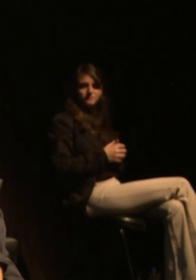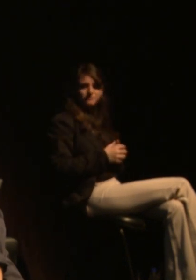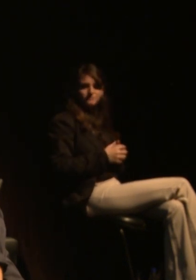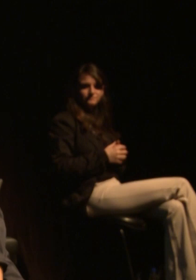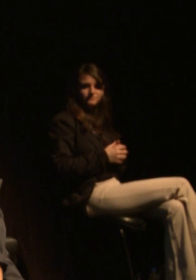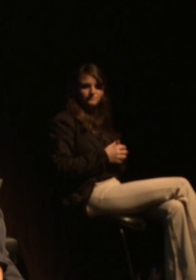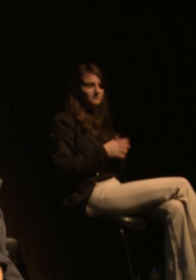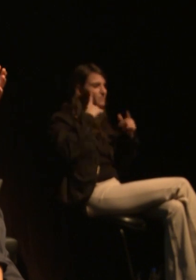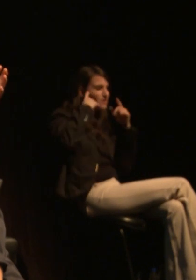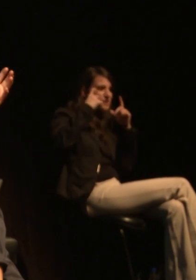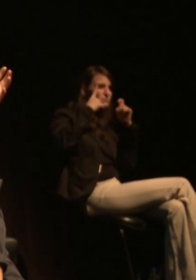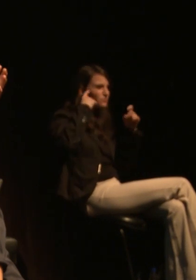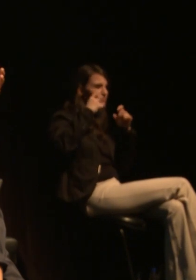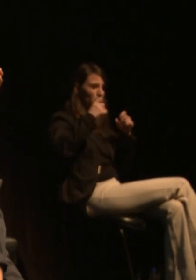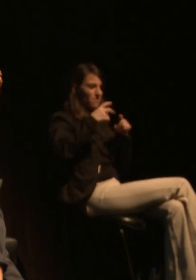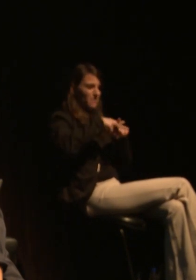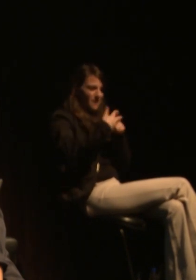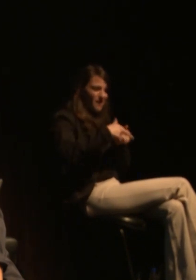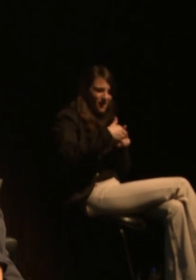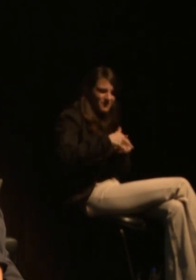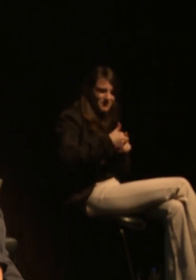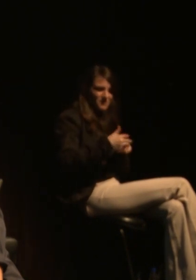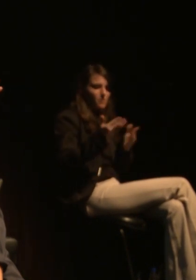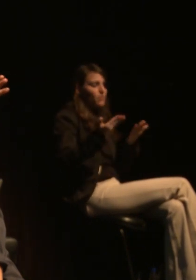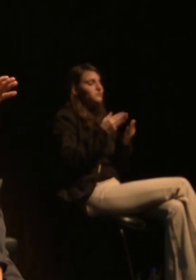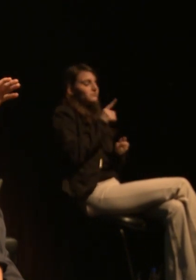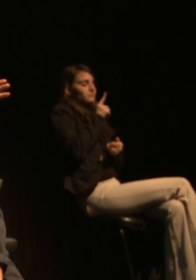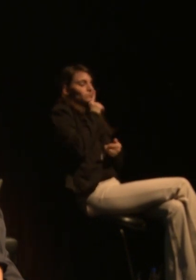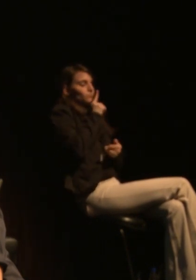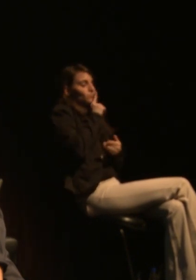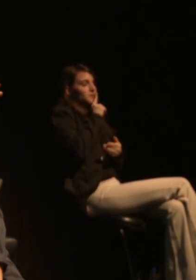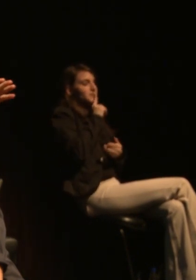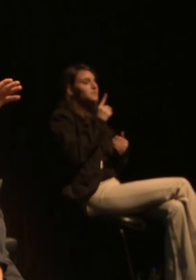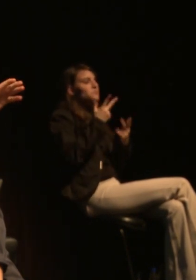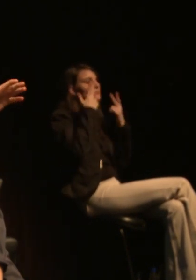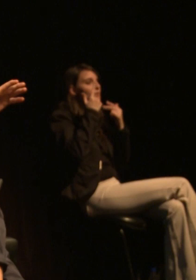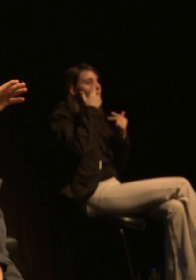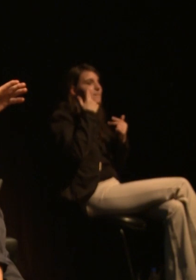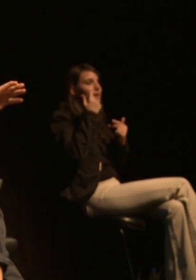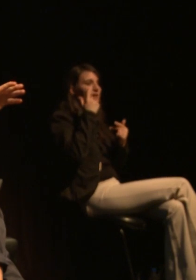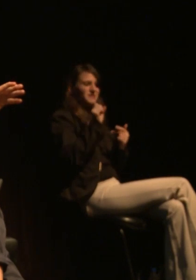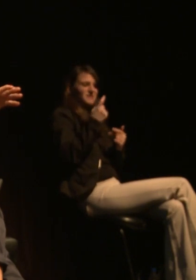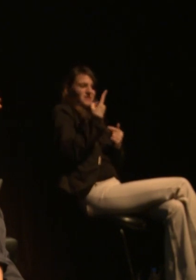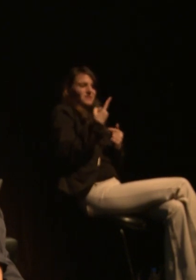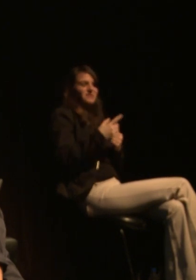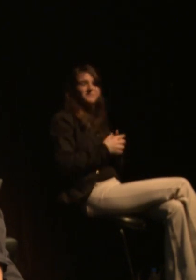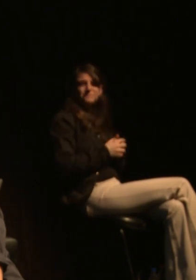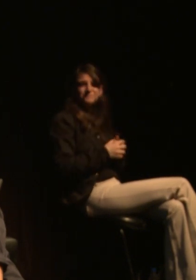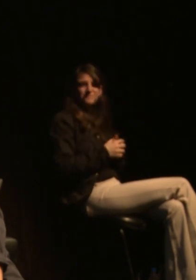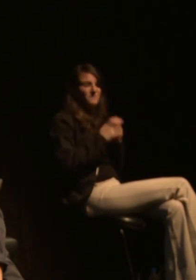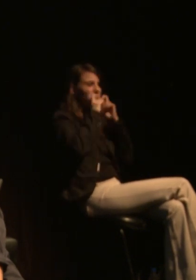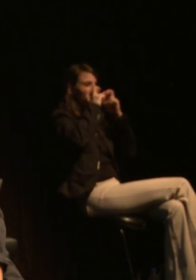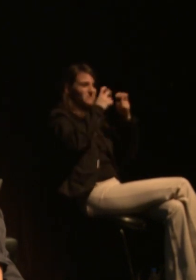Um barulho infernal de máquinas, hoje um silêncio, uma coisa estranha, de